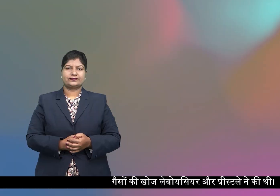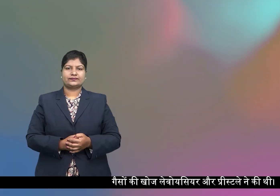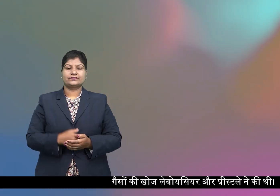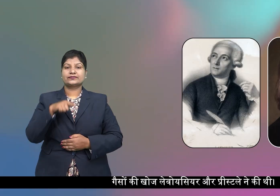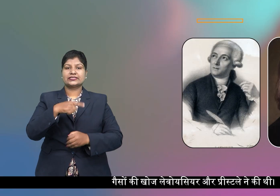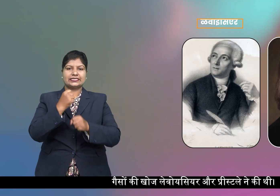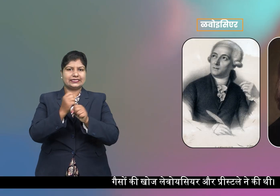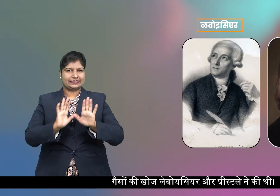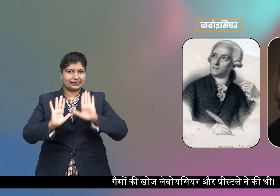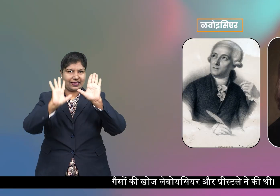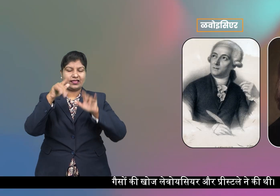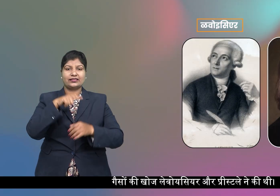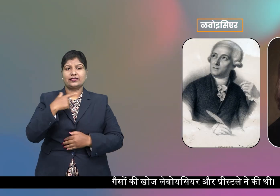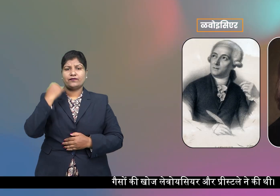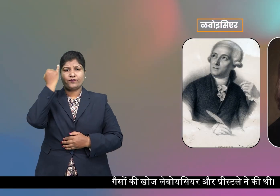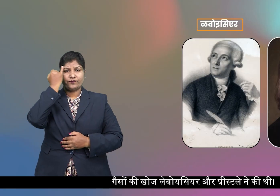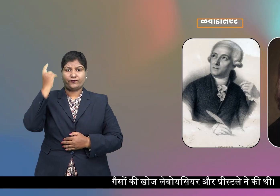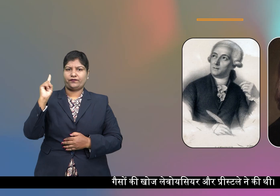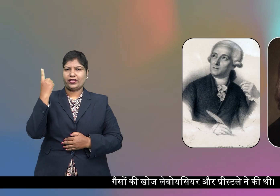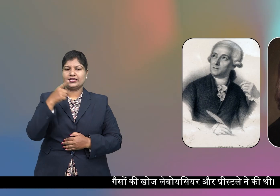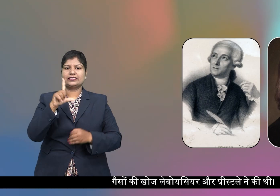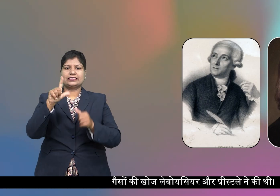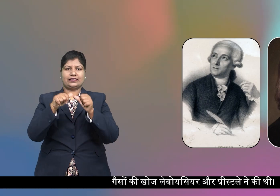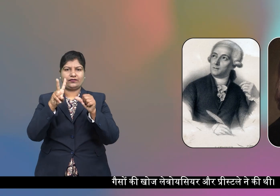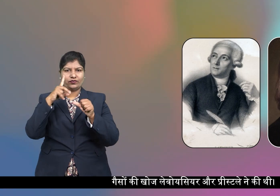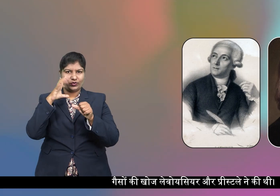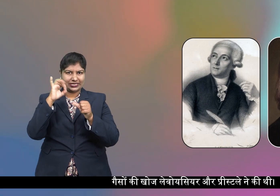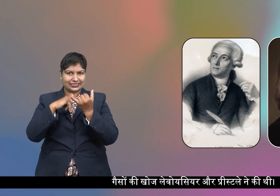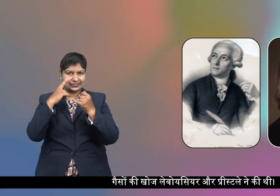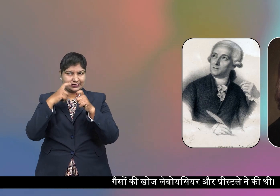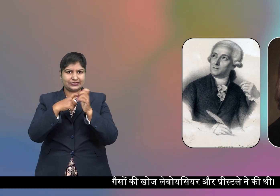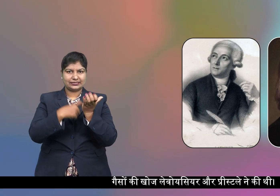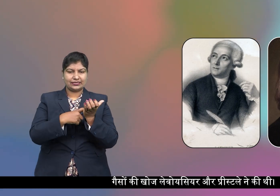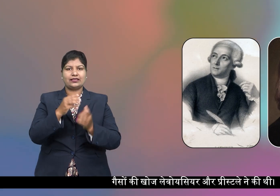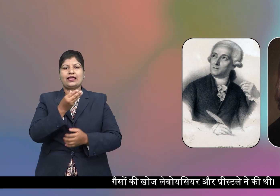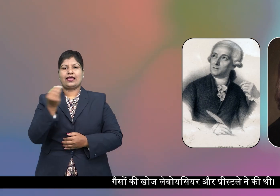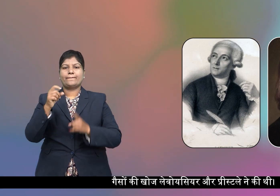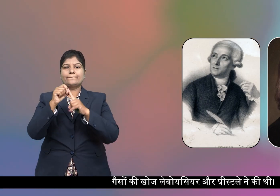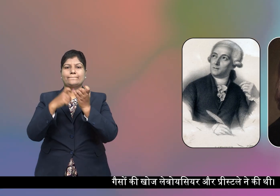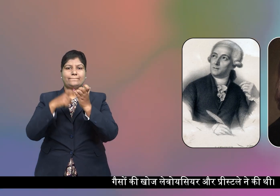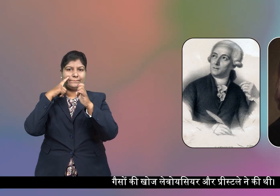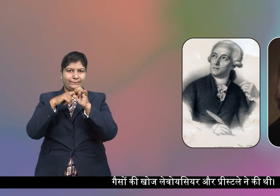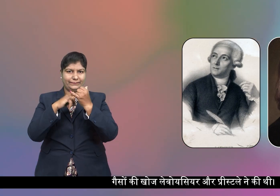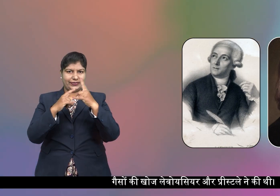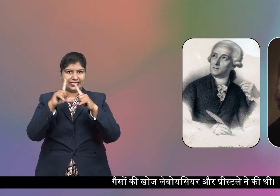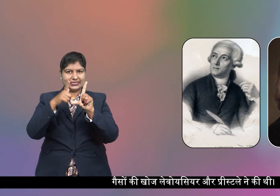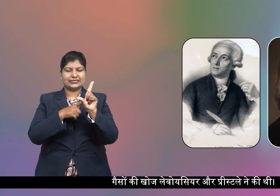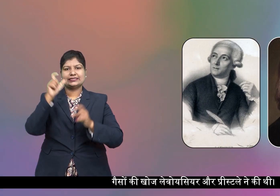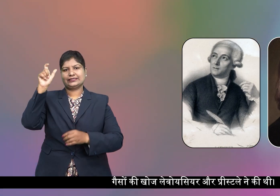गैसों की खोज लैवियोसर और प्रीस्टली ने की थी।